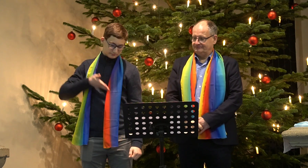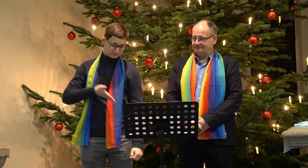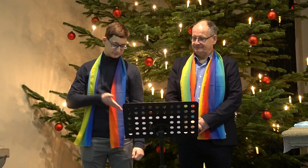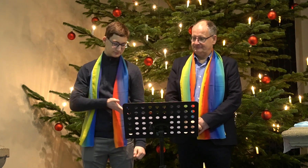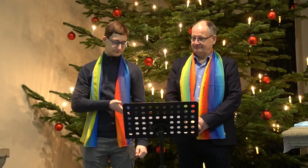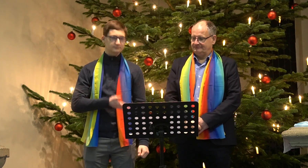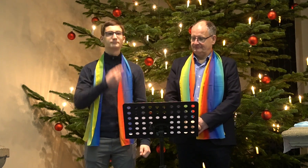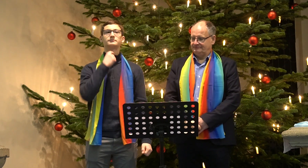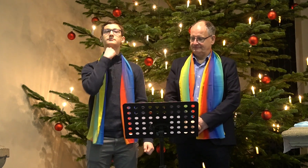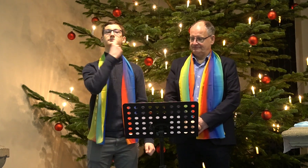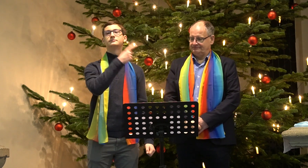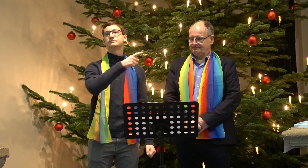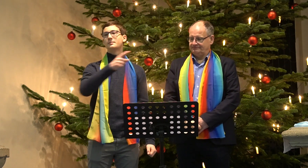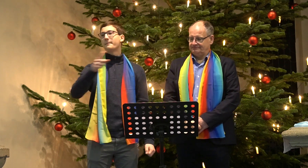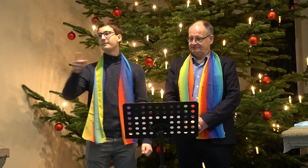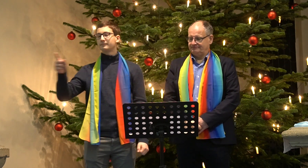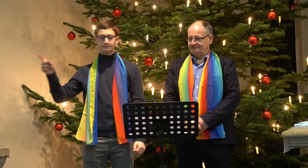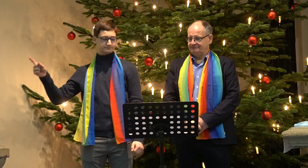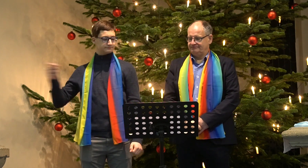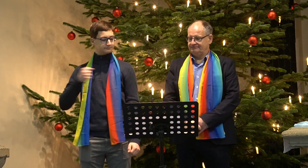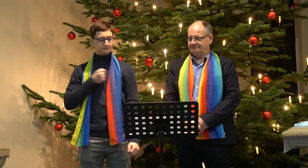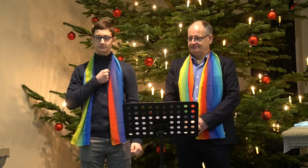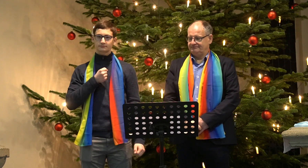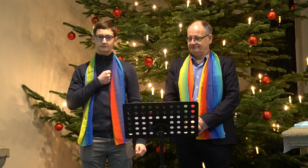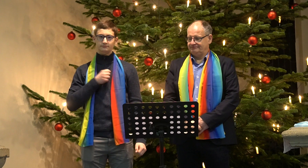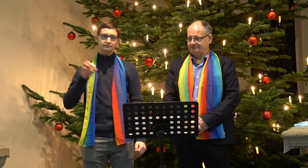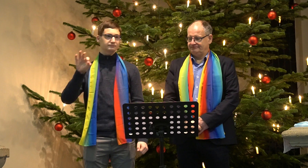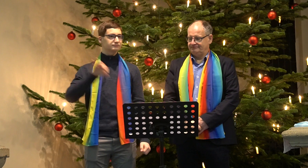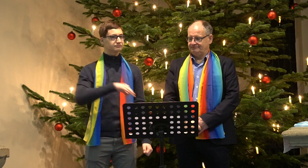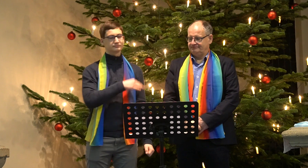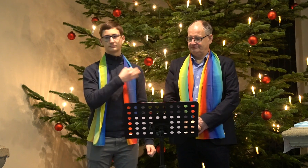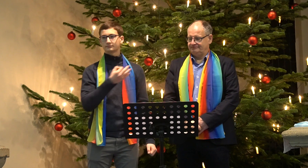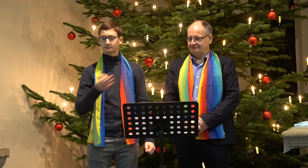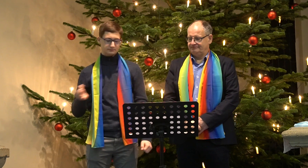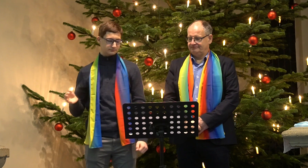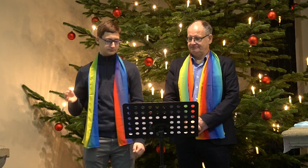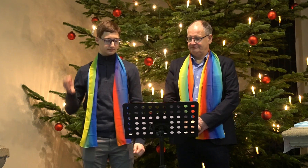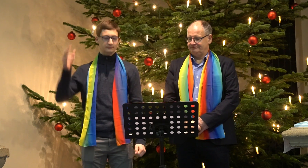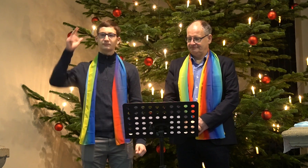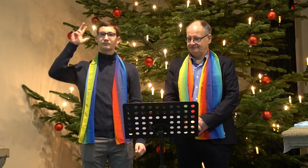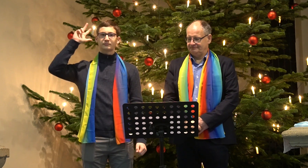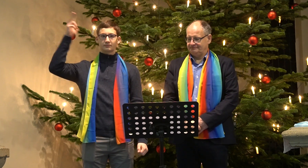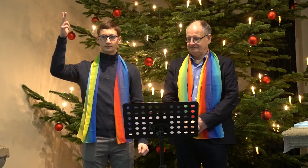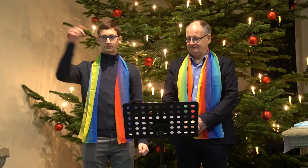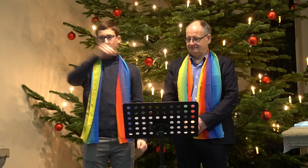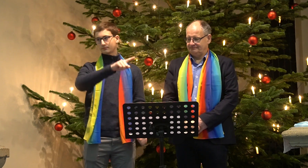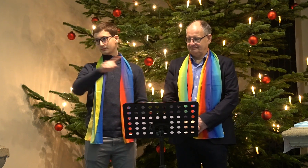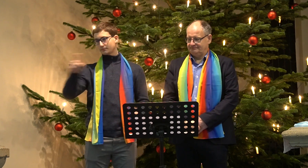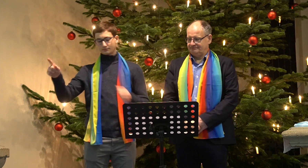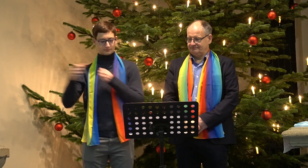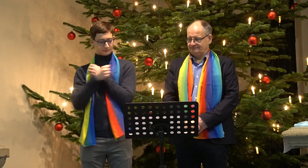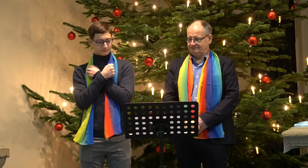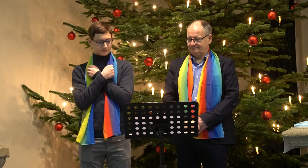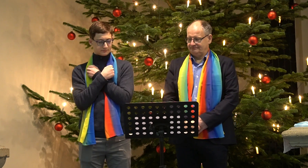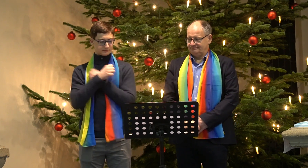Scheins. Tragt zu den Kindern ein Licht. Sagt allen, fürchtet euch nicht. Gott hat